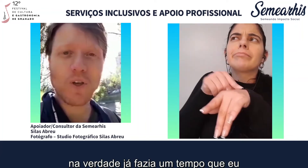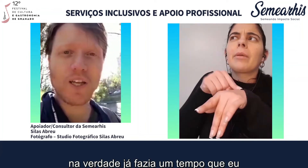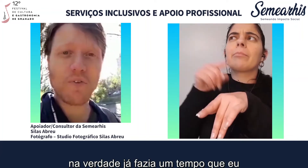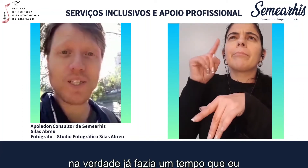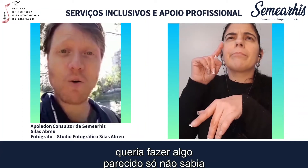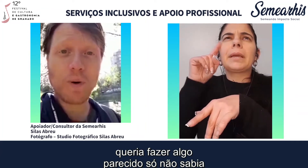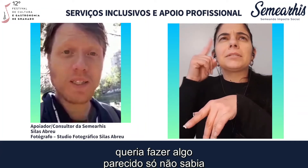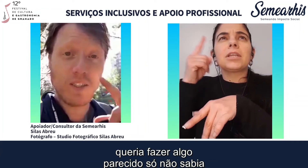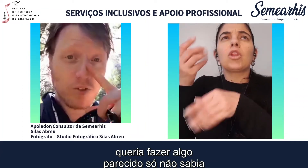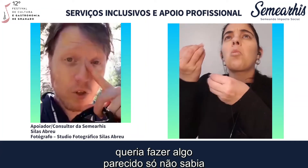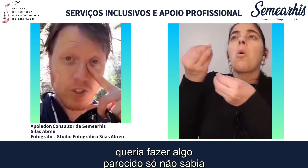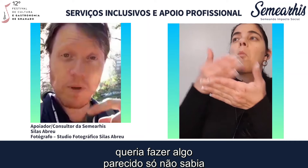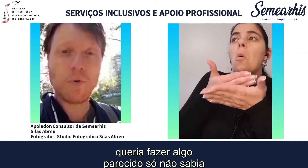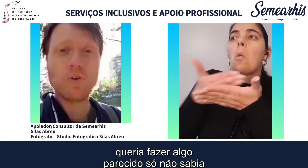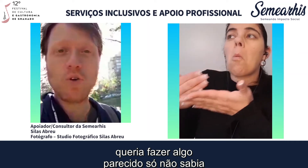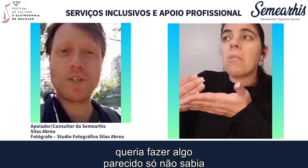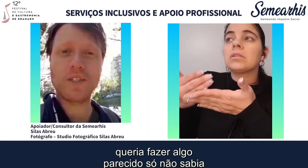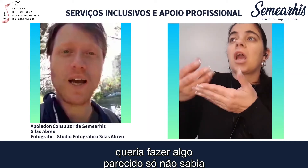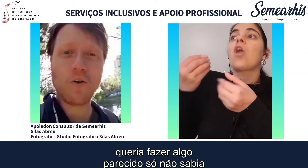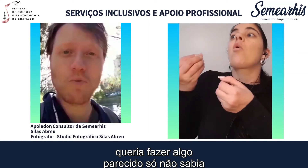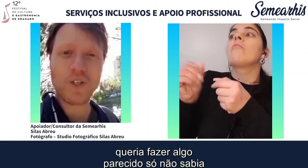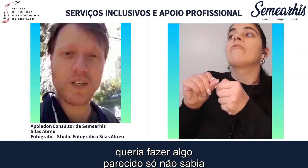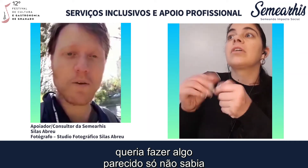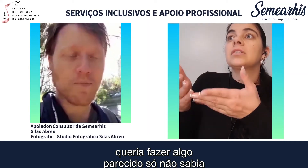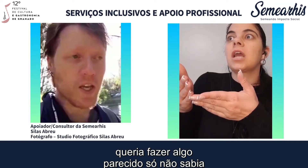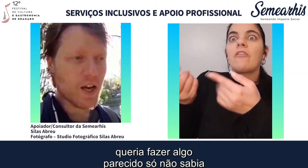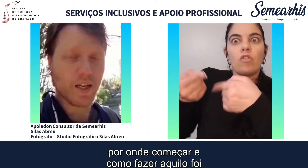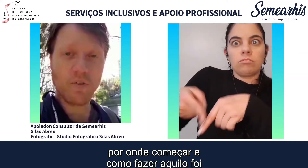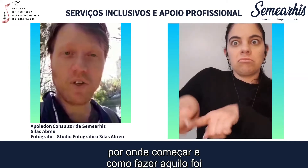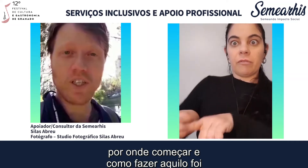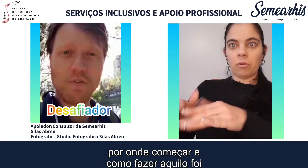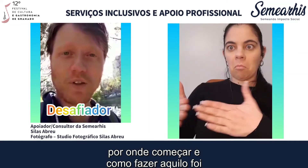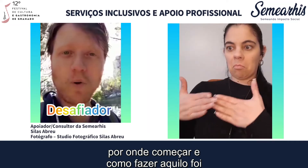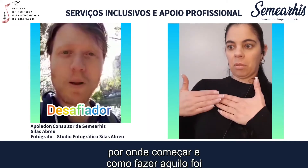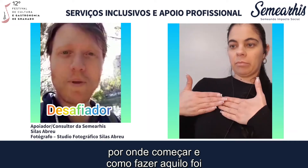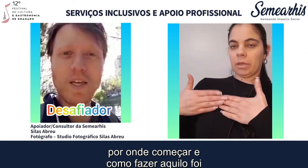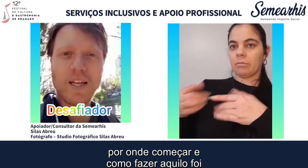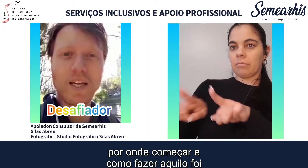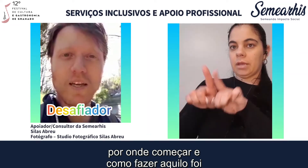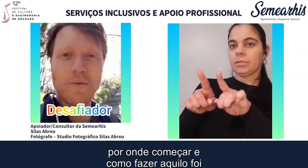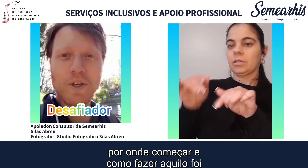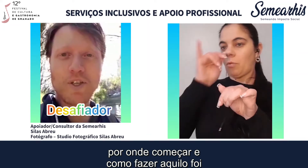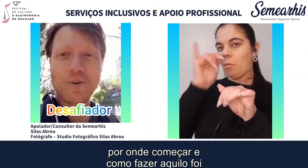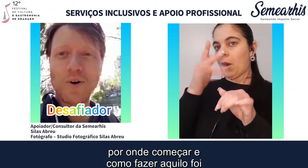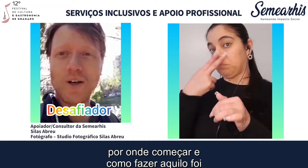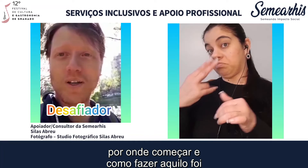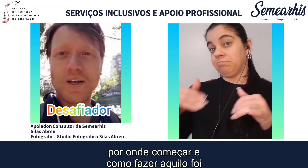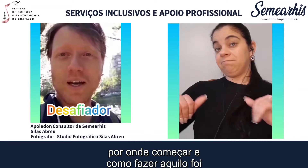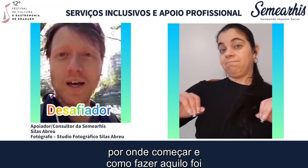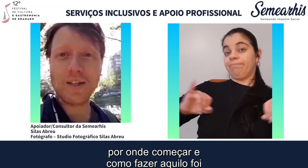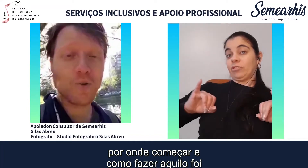tempo que eu queria fazer algo parecido, eu só não sabia por onde começar e como fazer. Aquilo foi desafiador para mim, né? Me